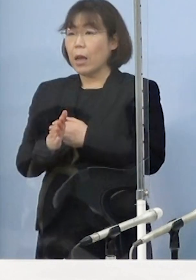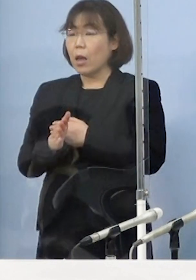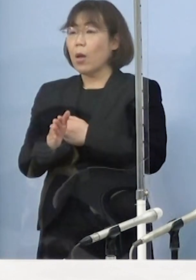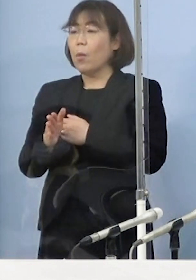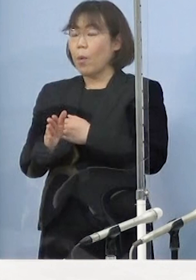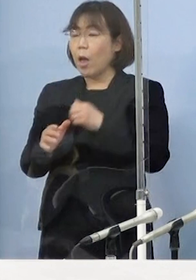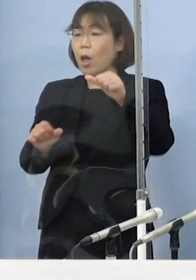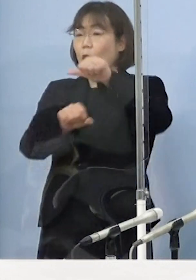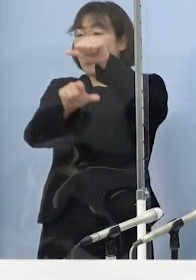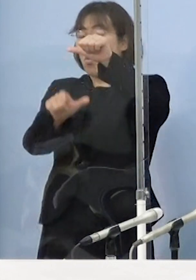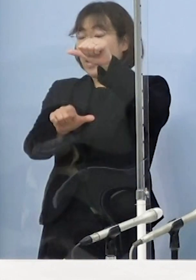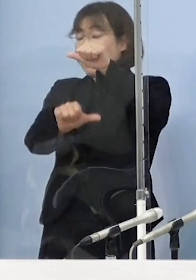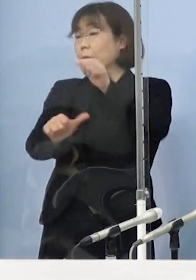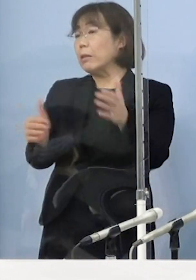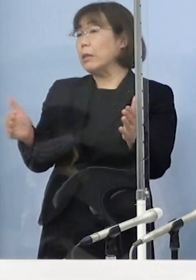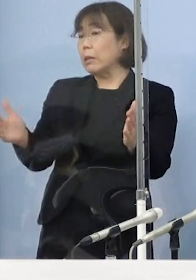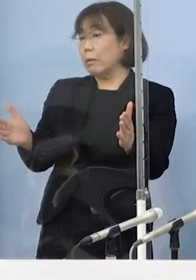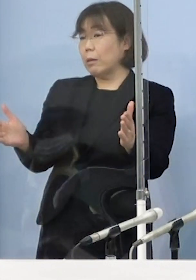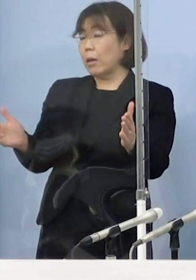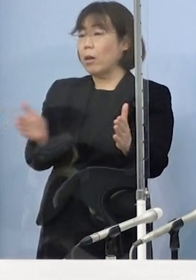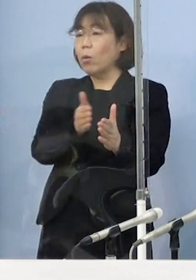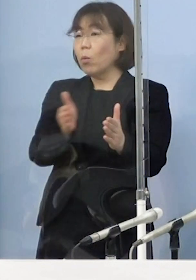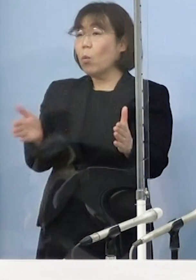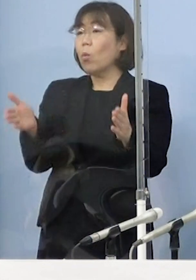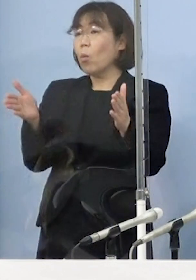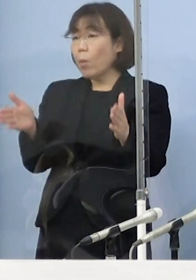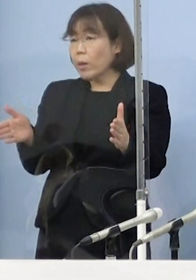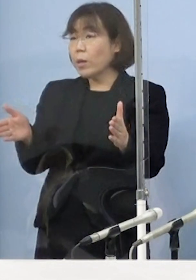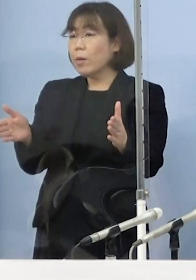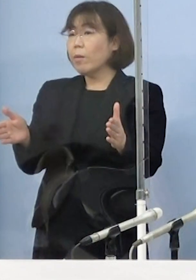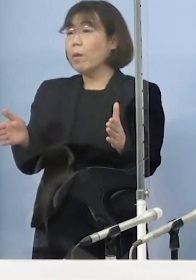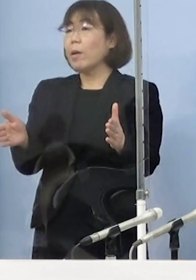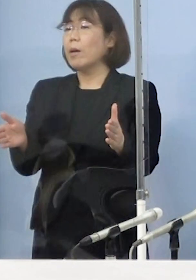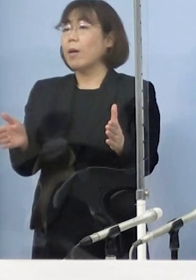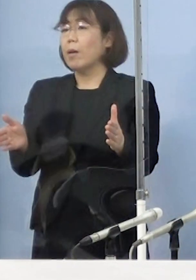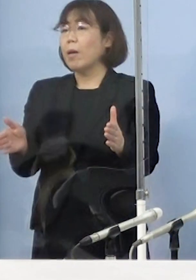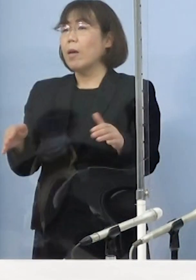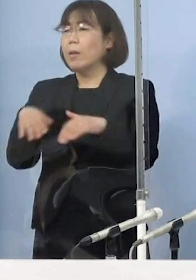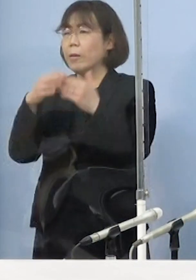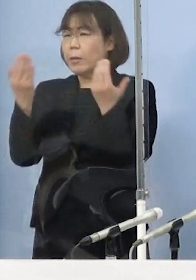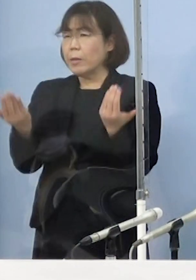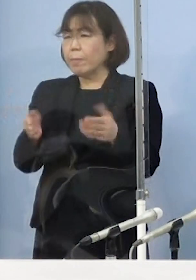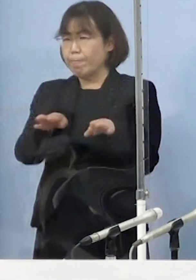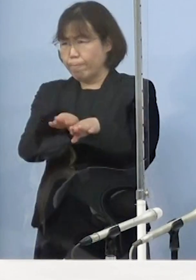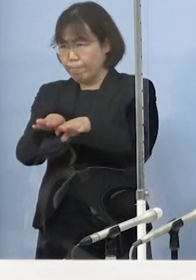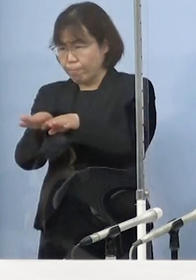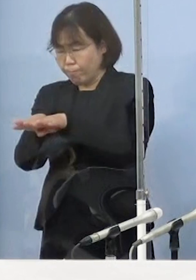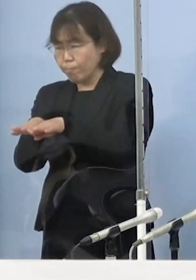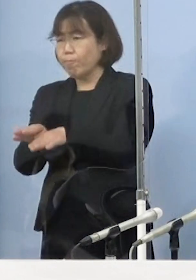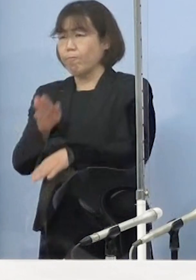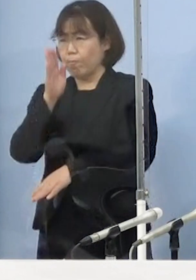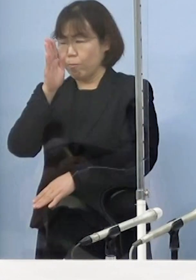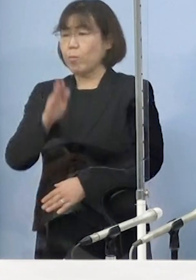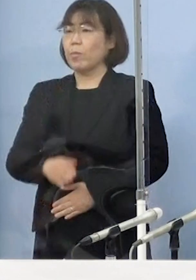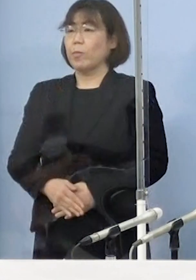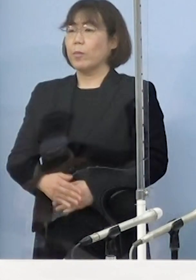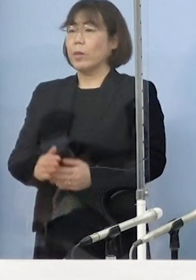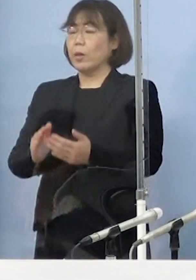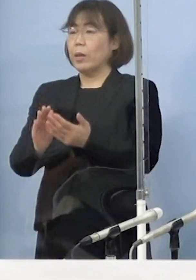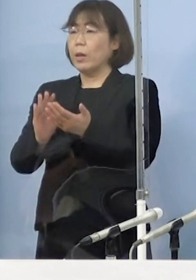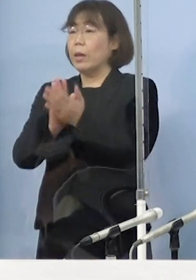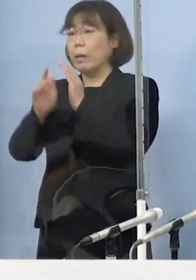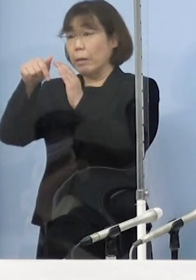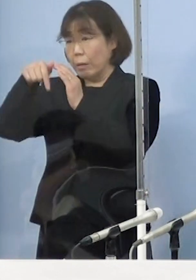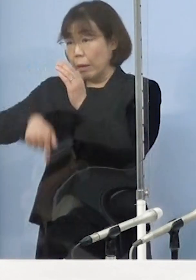5日、ゴールデンウィーク最終日まで、ここのところを止めさせていただいた。県内の大会も